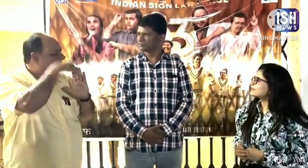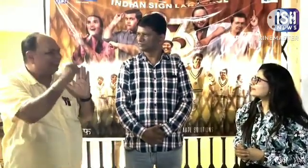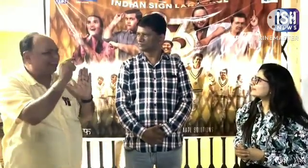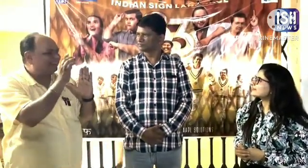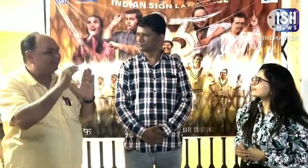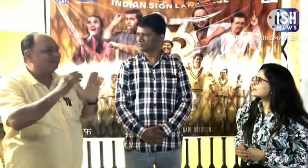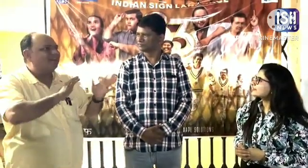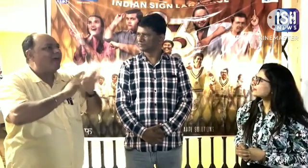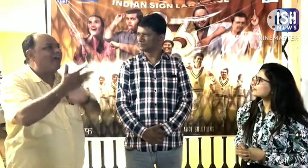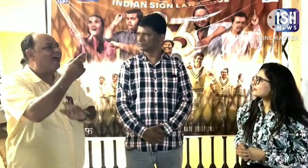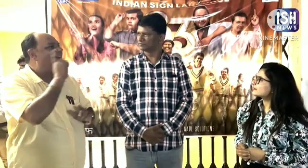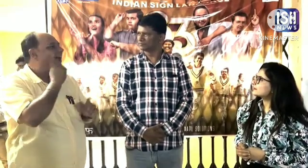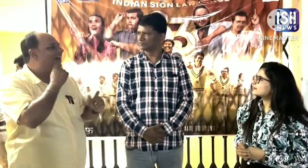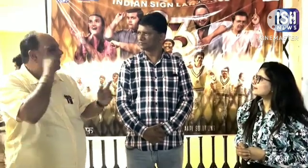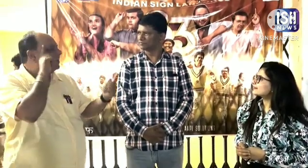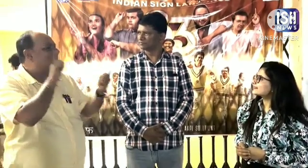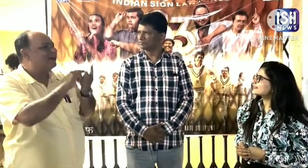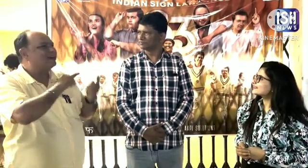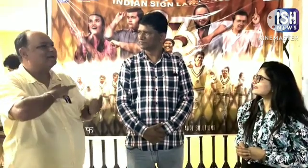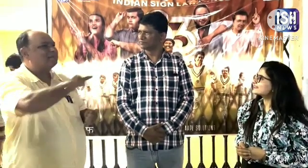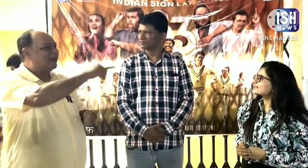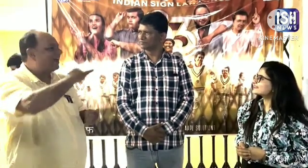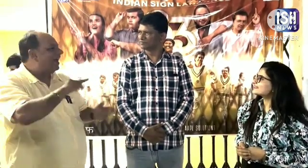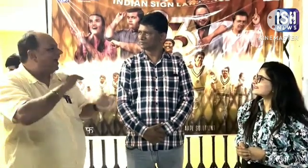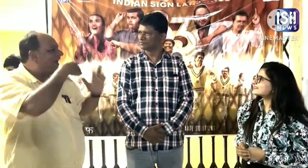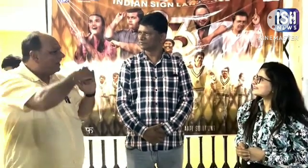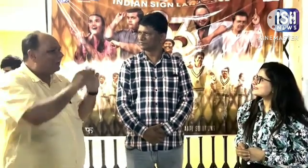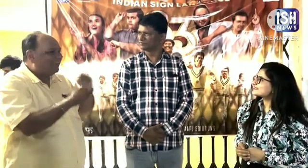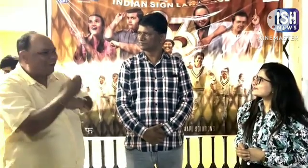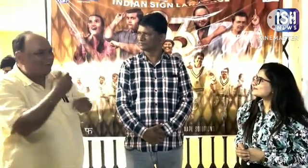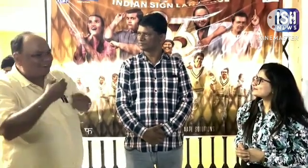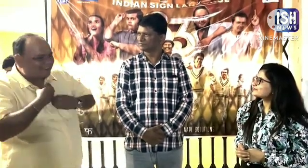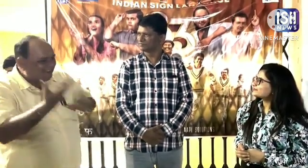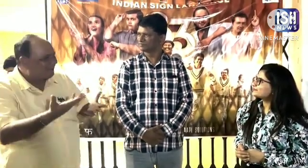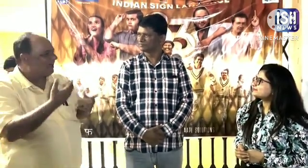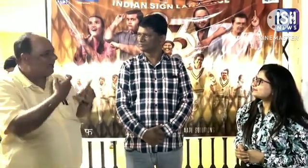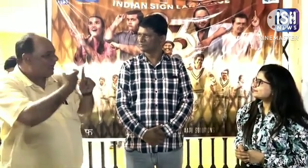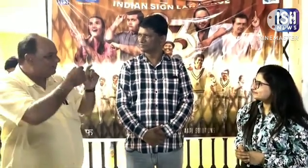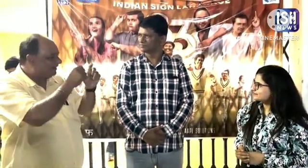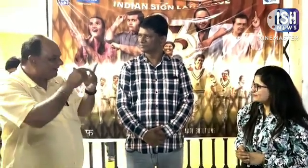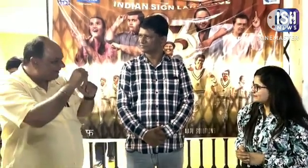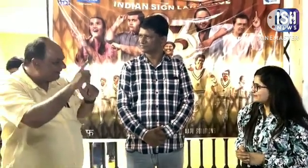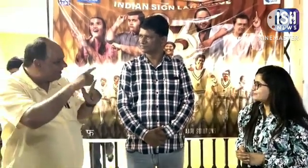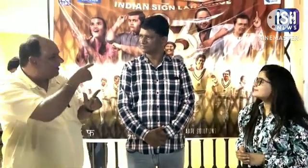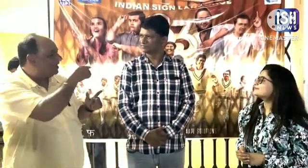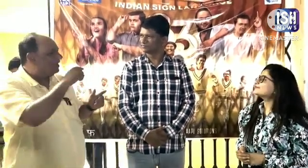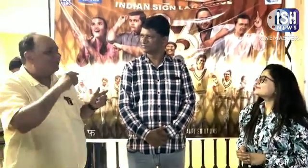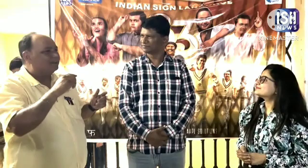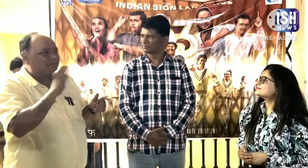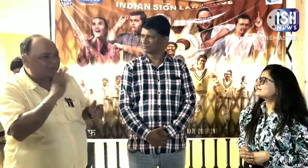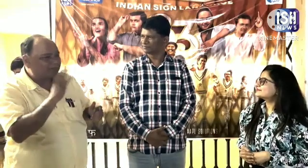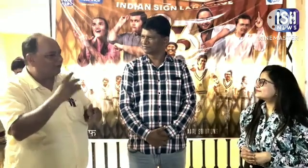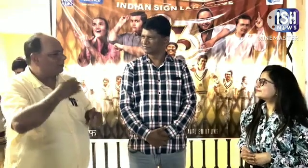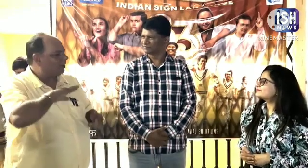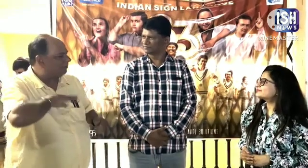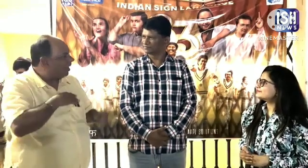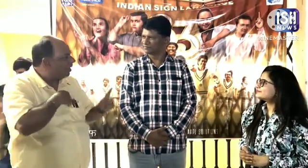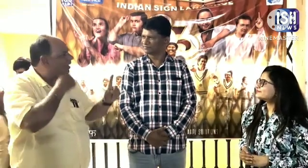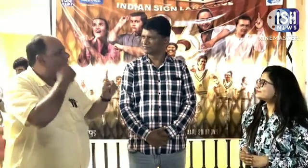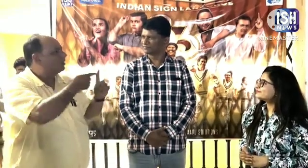समझ में आया। सांकेतिक भाषा हमारी भाषा है। मैं अर्थ अच्छी तरह समझ गया। कपिल देव एक विनम्र व्यक्ति है। मैंने सोचा था कि